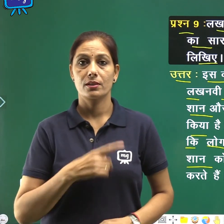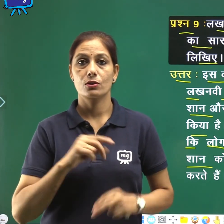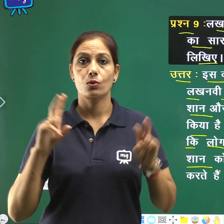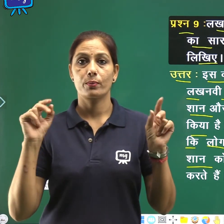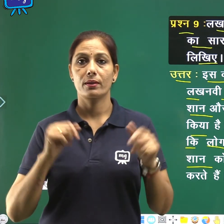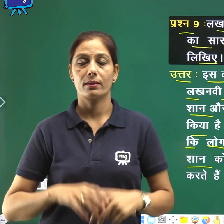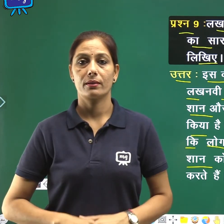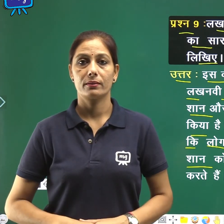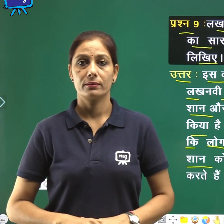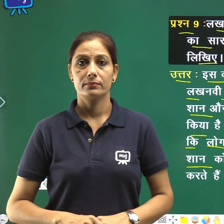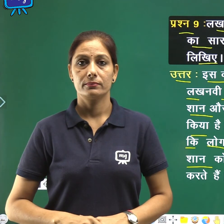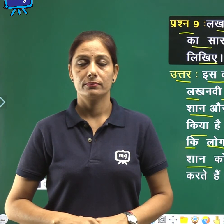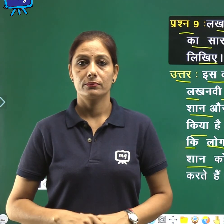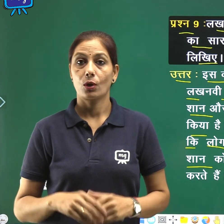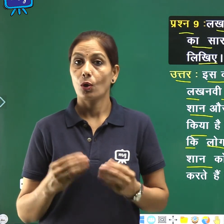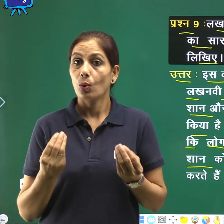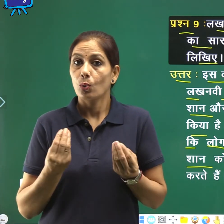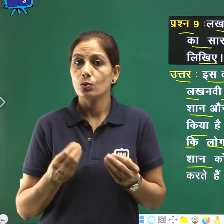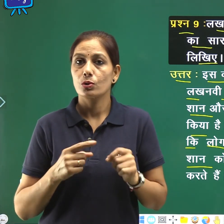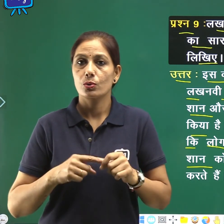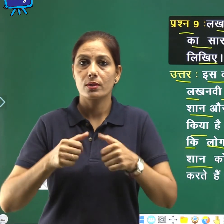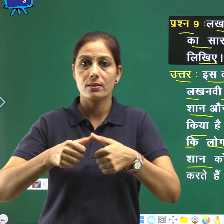अध्याय के कुछ प्रश्नोत्तर।